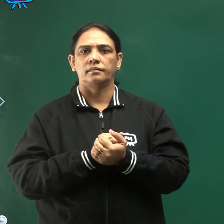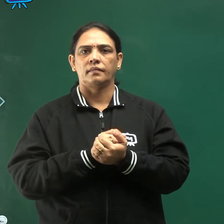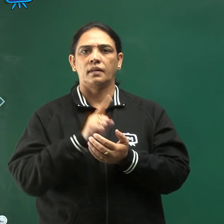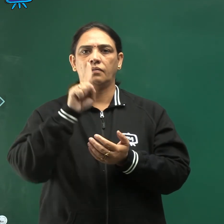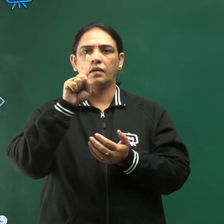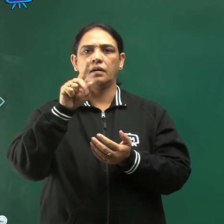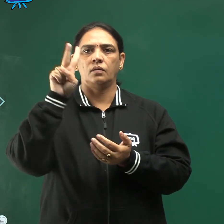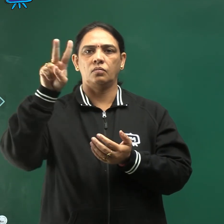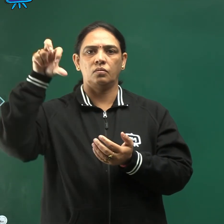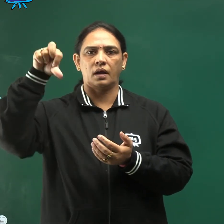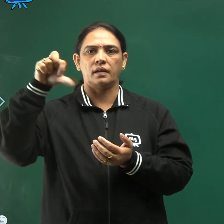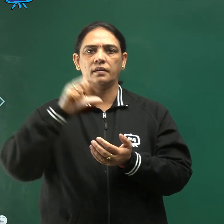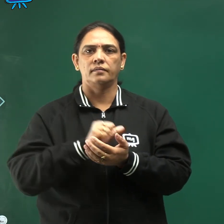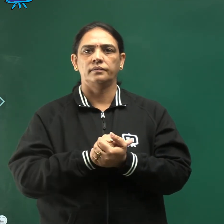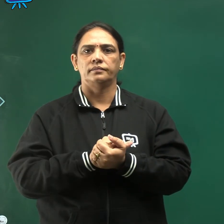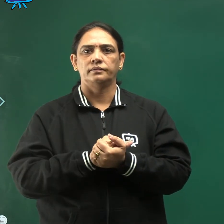129।